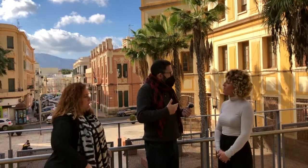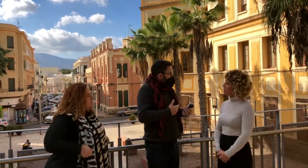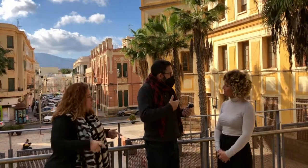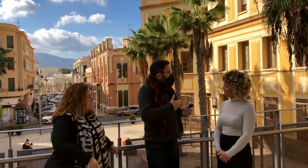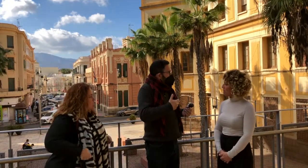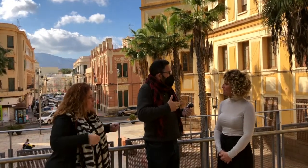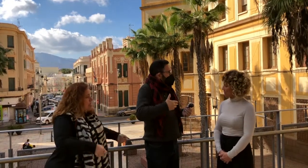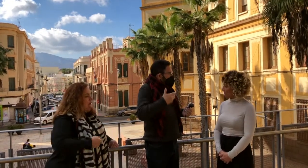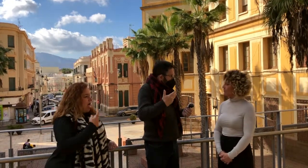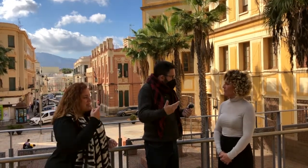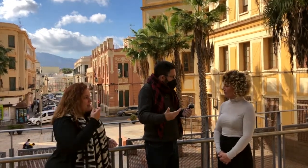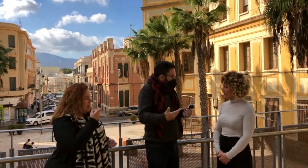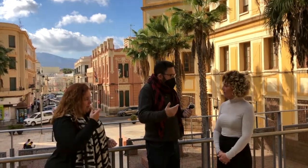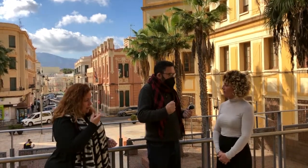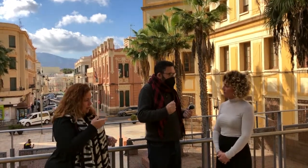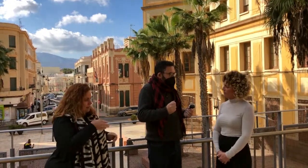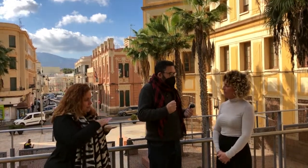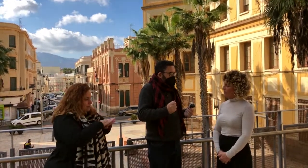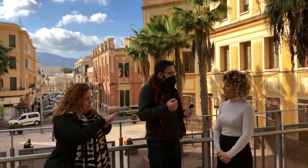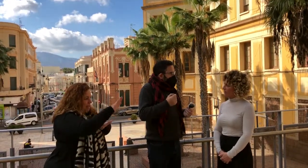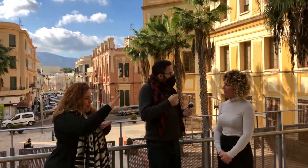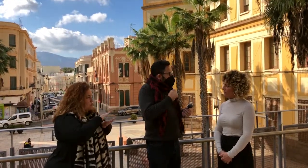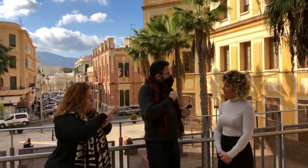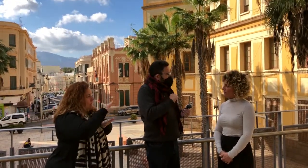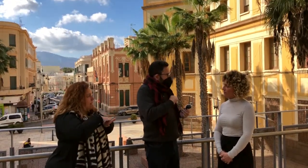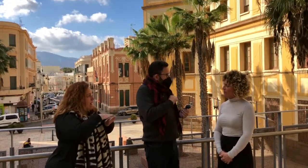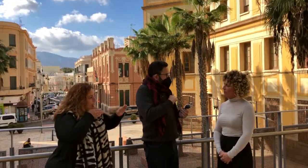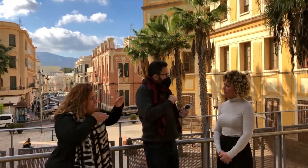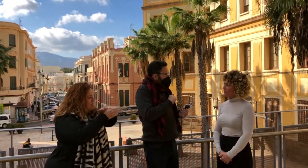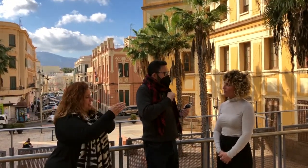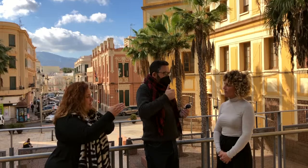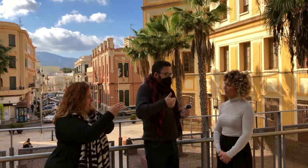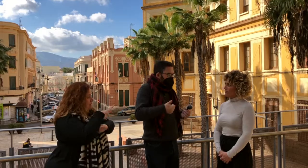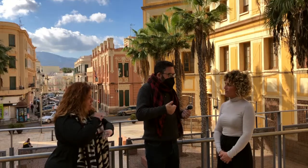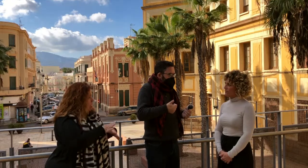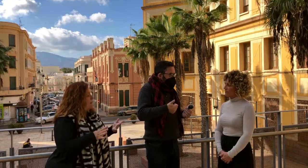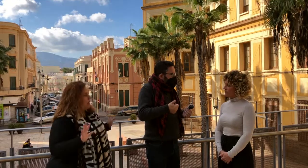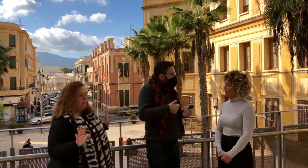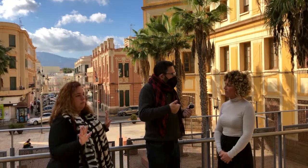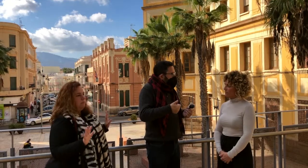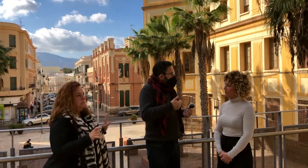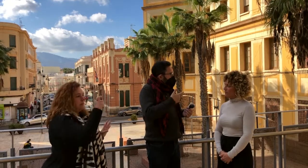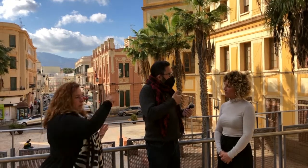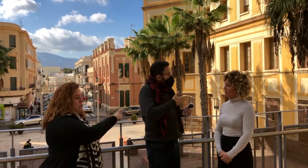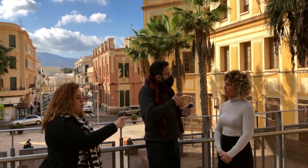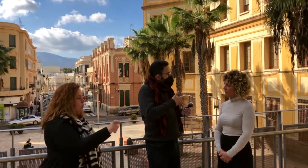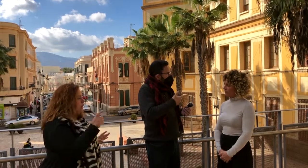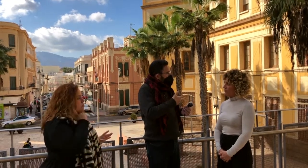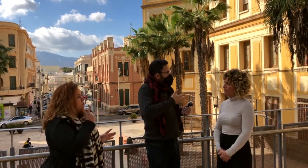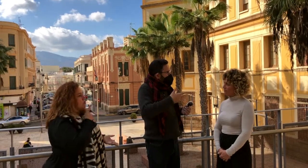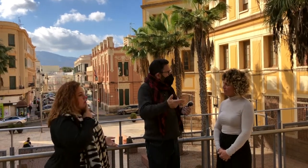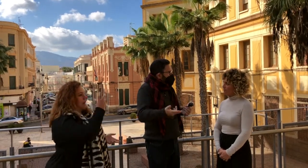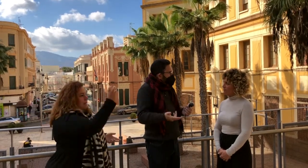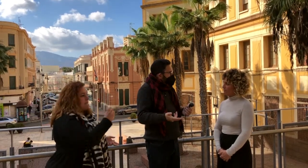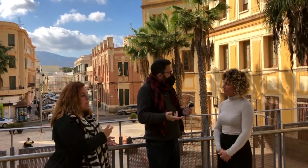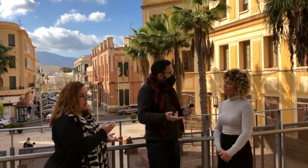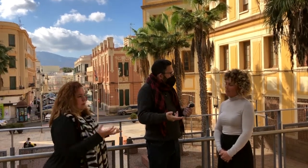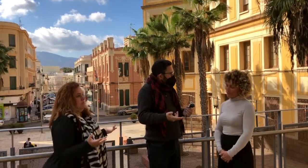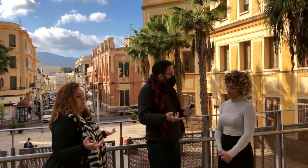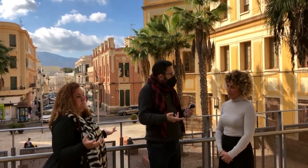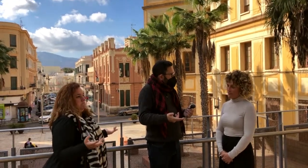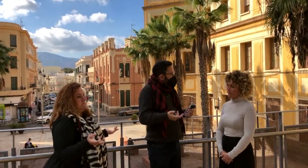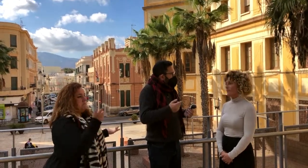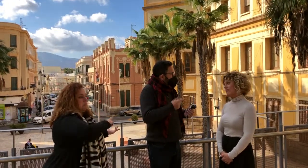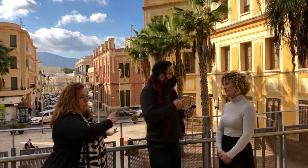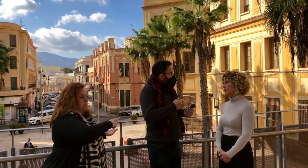subir porque tiene derecho a educarse. Sin embargo, llegamos a una persona sorda, primero, la barbaridad de que te contraten 2 meses